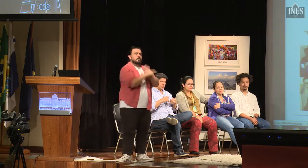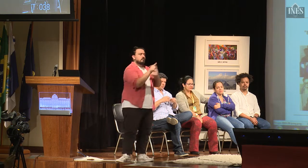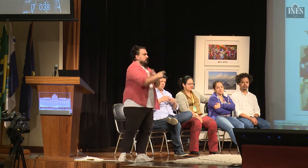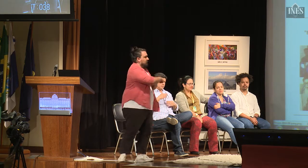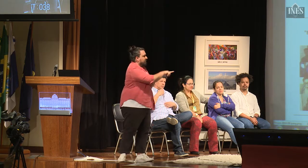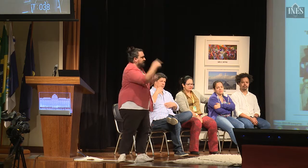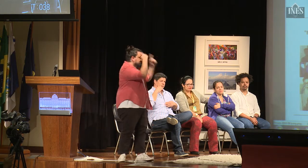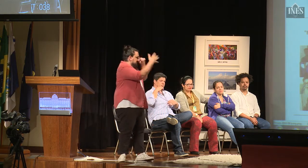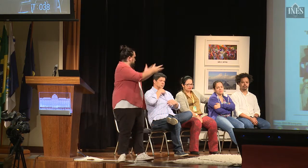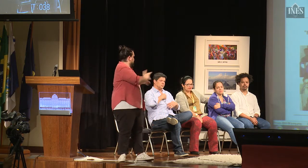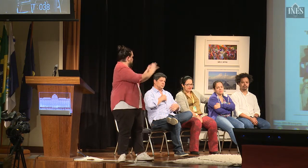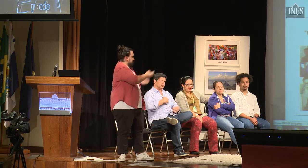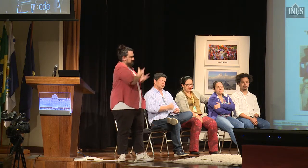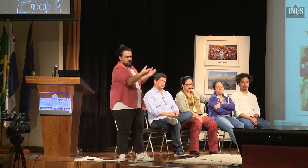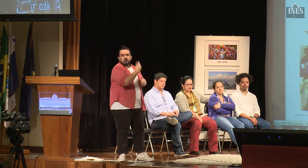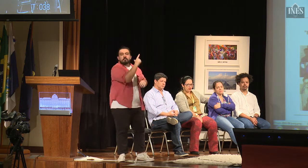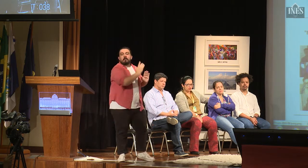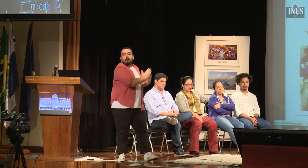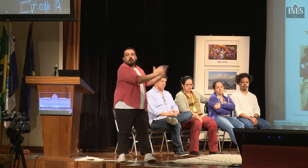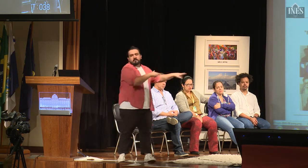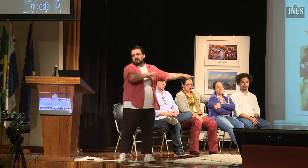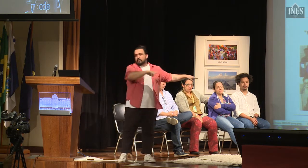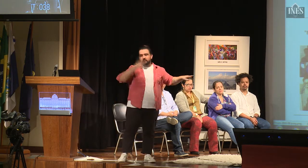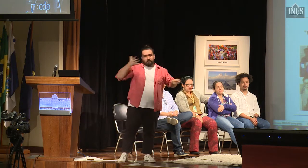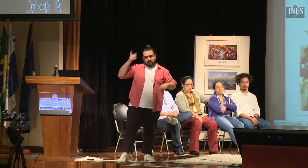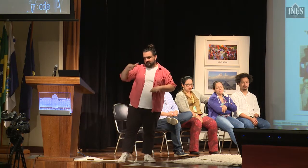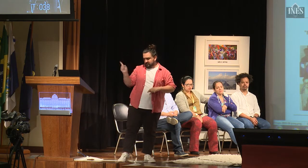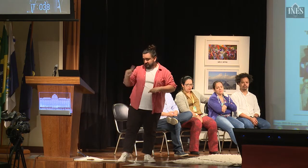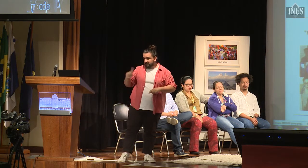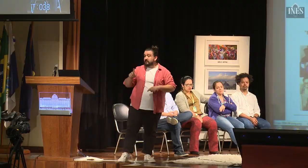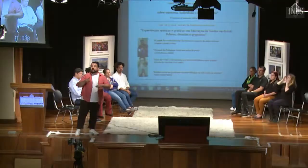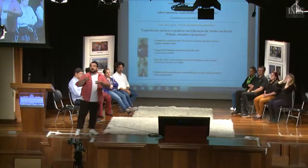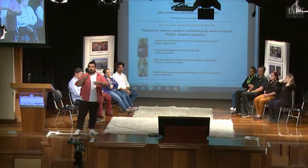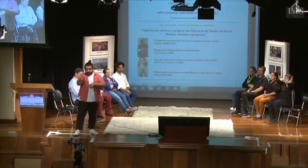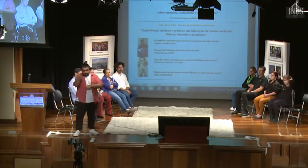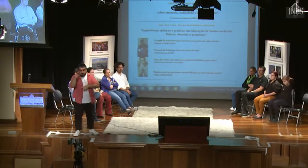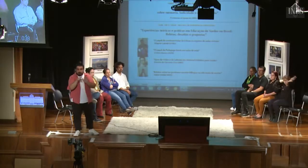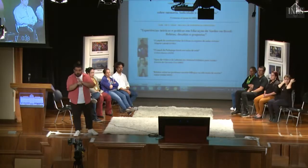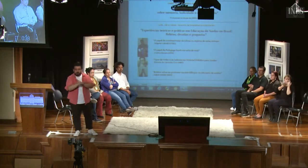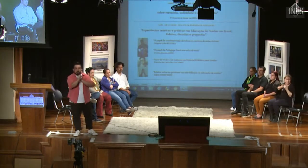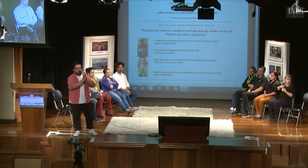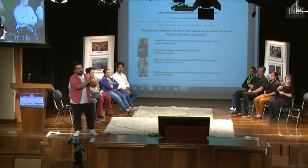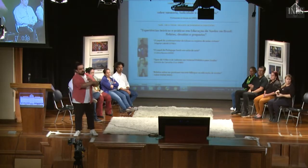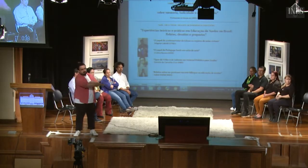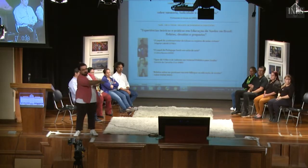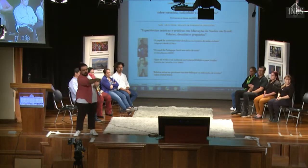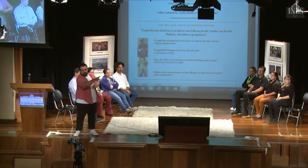conversa e eles estão livres para se expressar. Não é uma palestra. Vocês podem fazer perguntas, podem